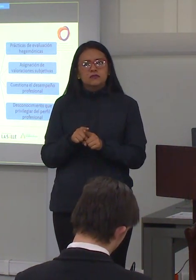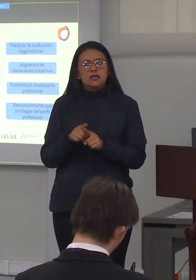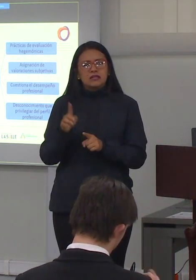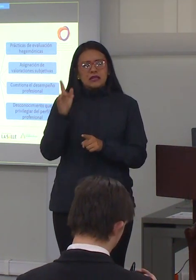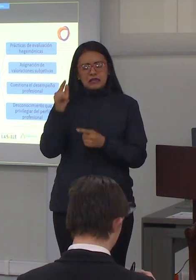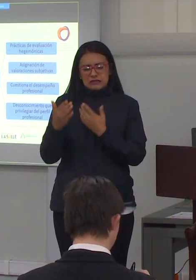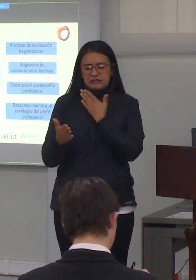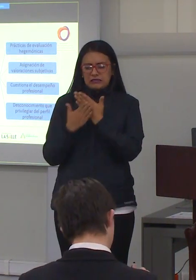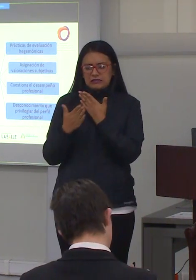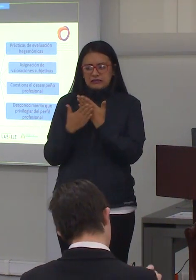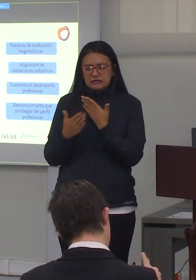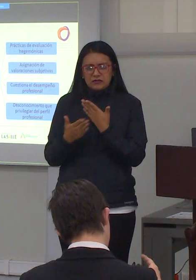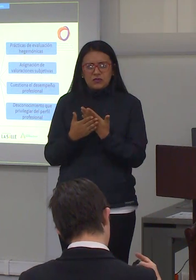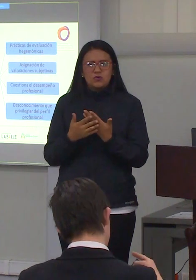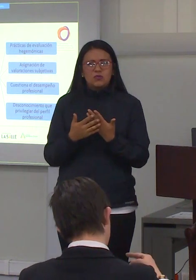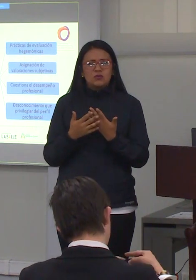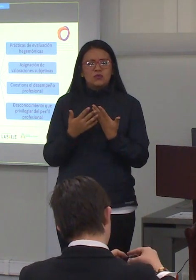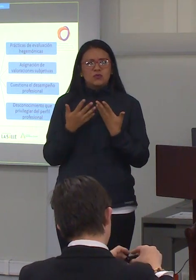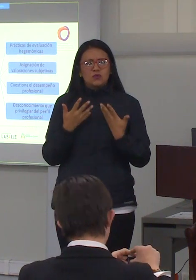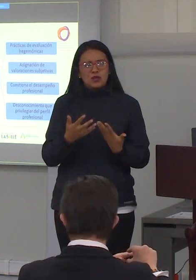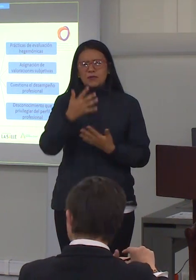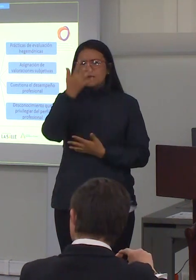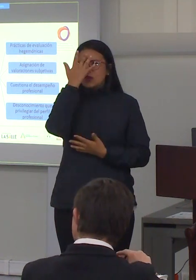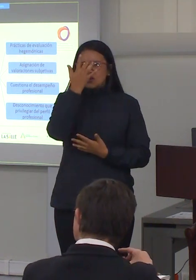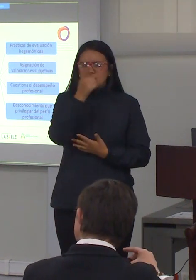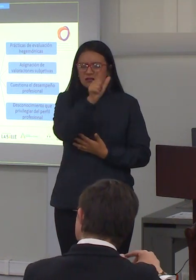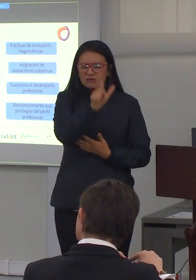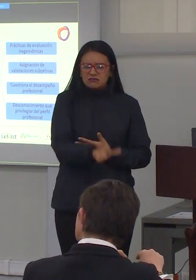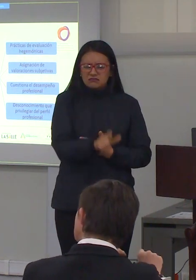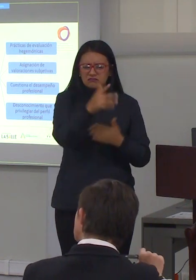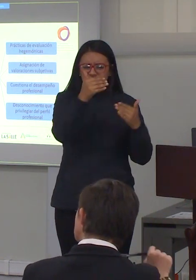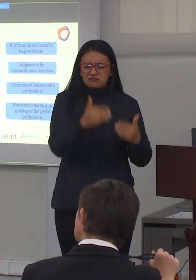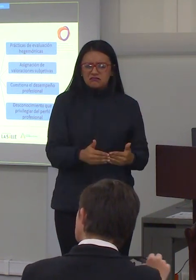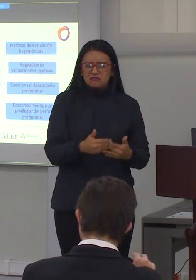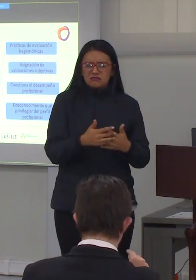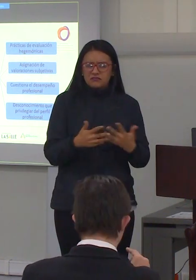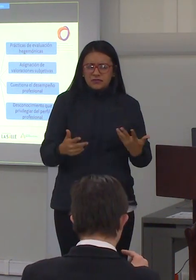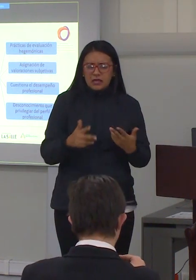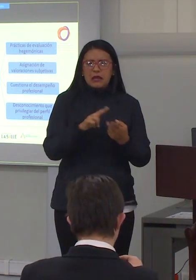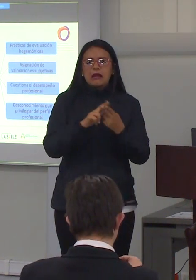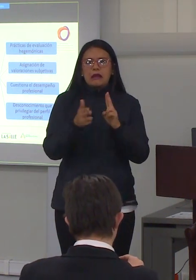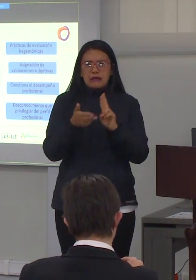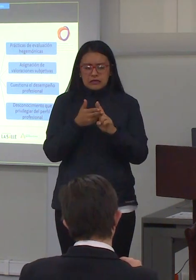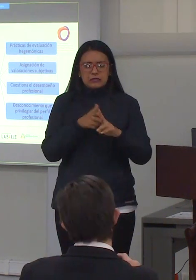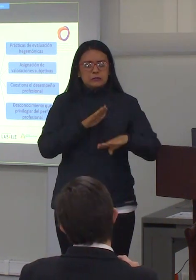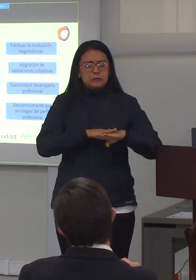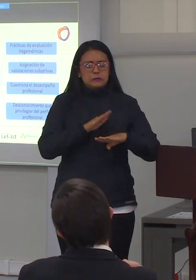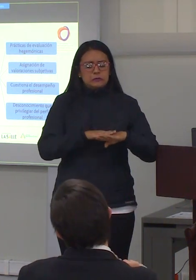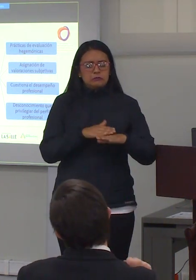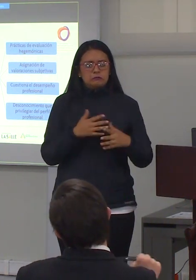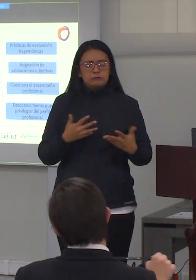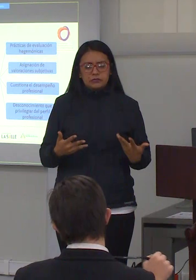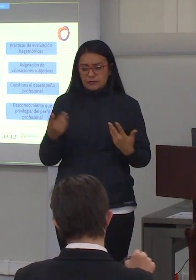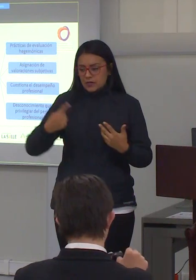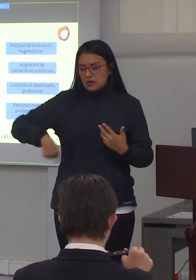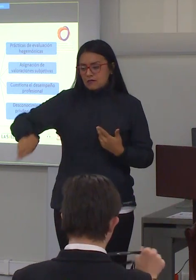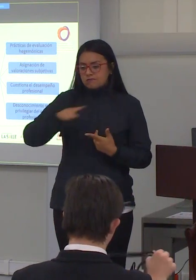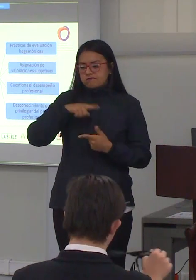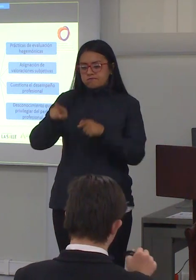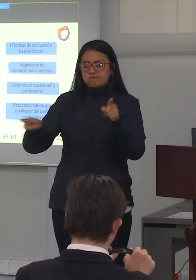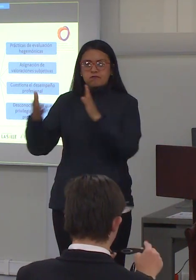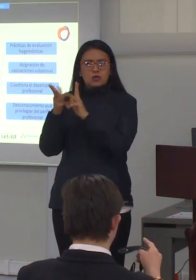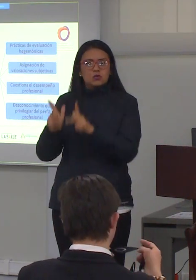la connotación o el llamado era porque era un estudiante con discapacidad, es decir, se hacía ese señalamiento, pero para el resto de